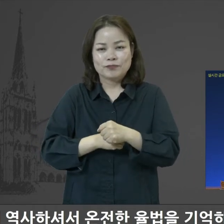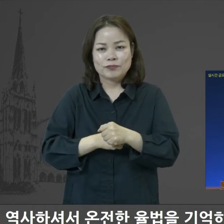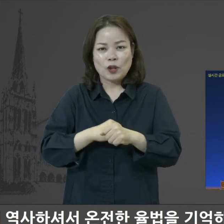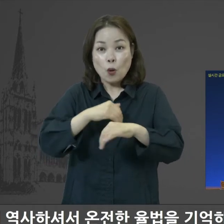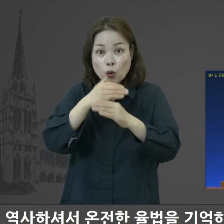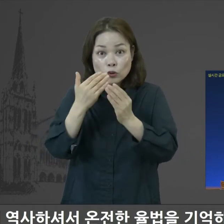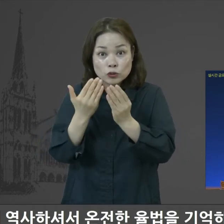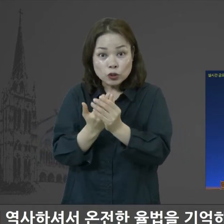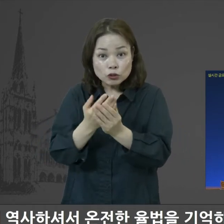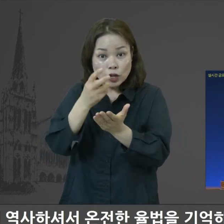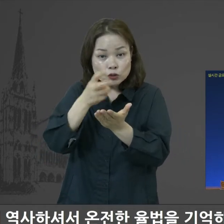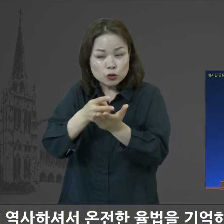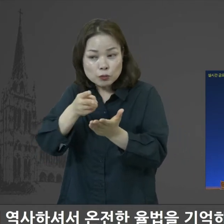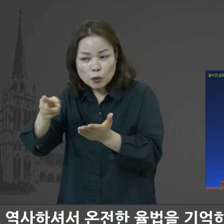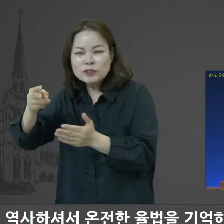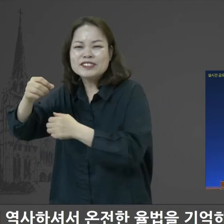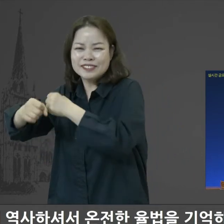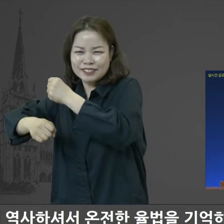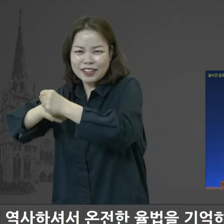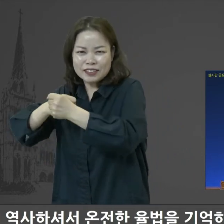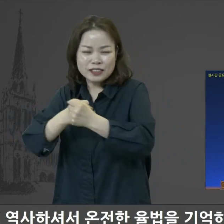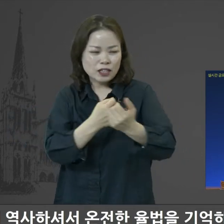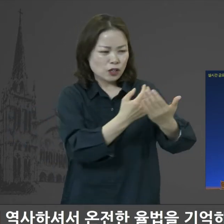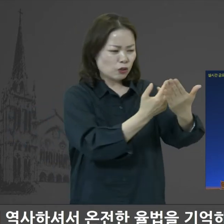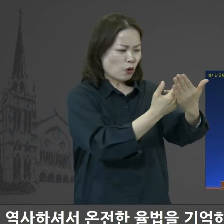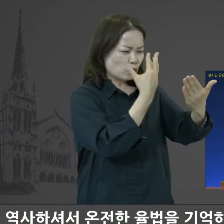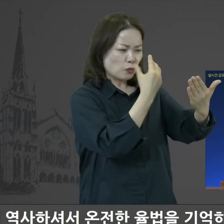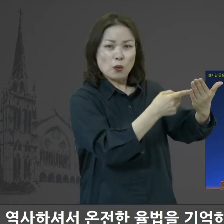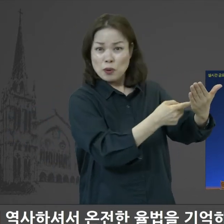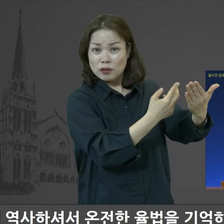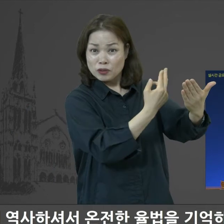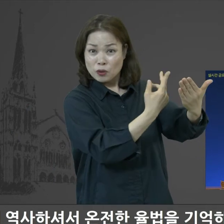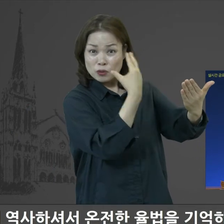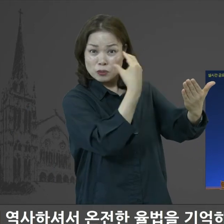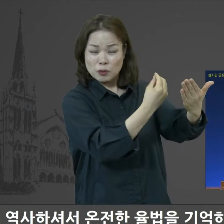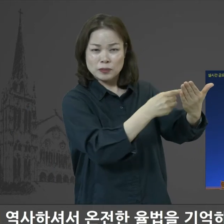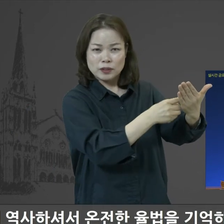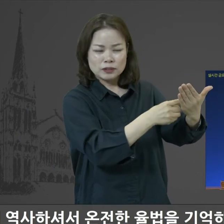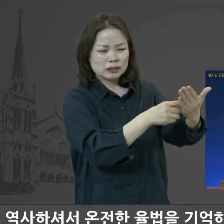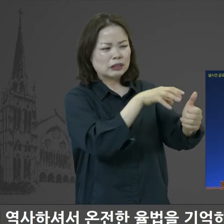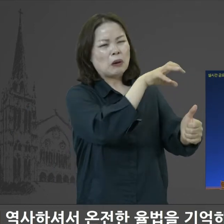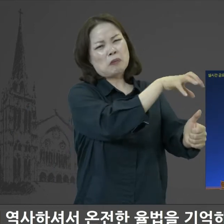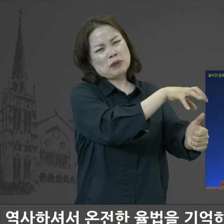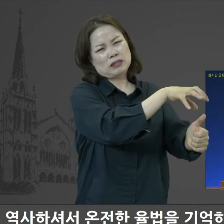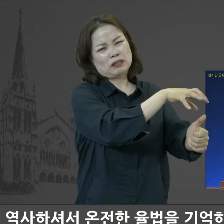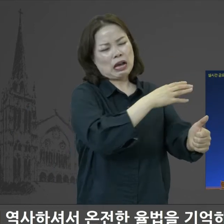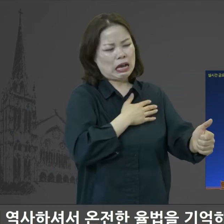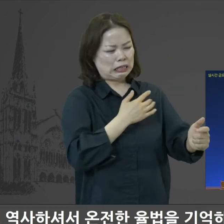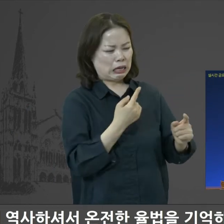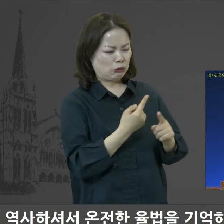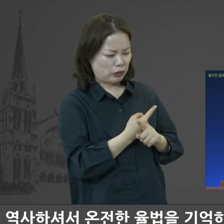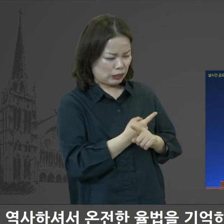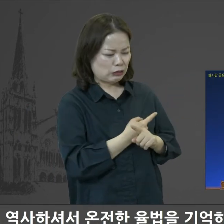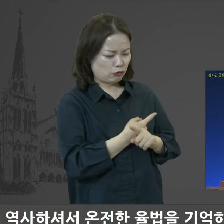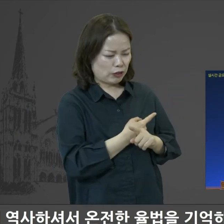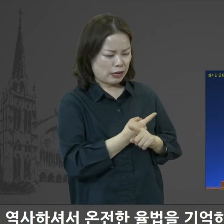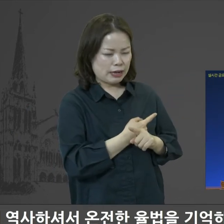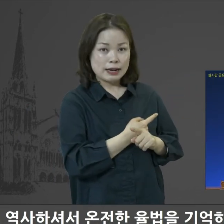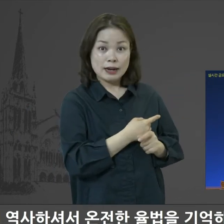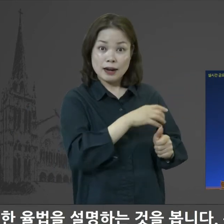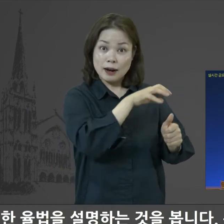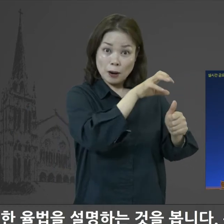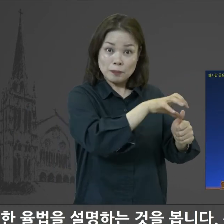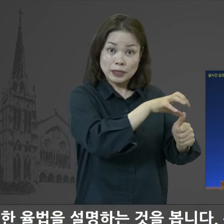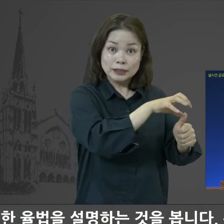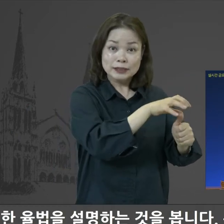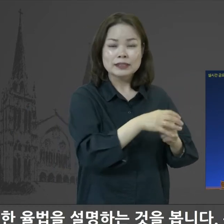자유롭게 합니다. 거울을 보는 건요, 우리를 일종의 이렇게 얽매이는 거야. 너 이거 고쳐야 되는구나, 이렇게